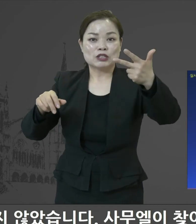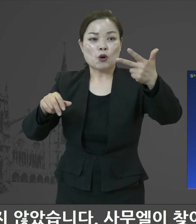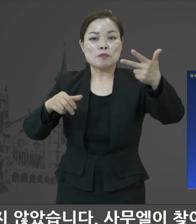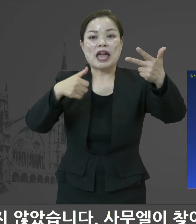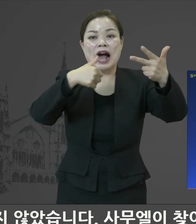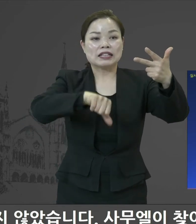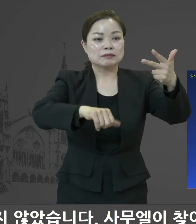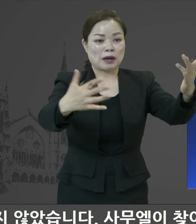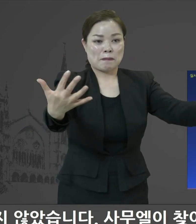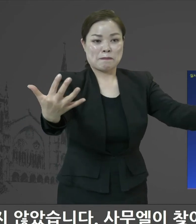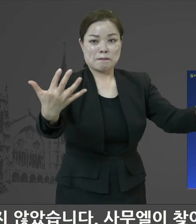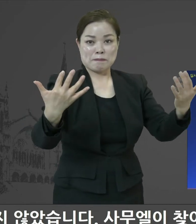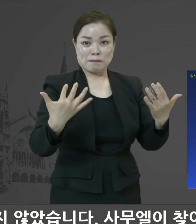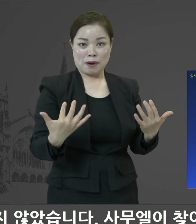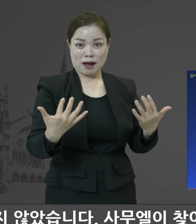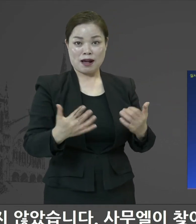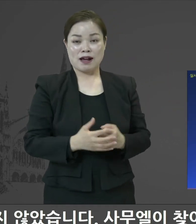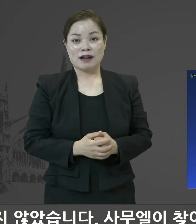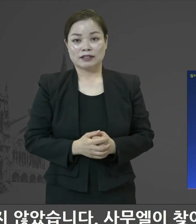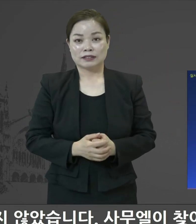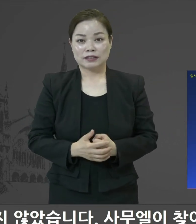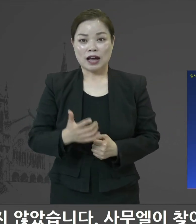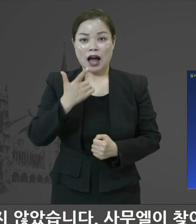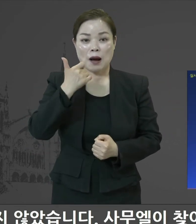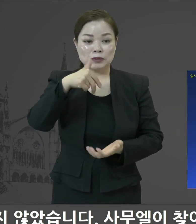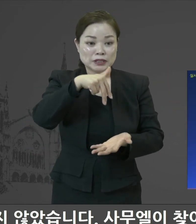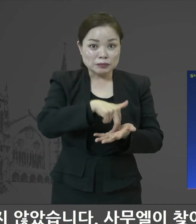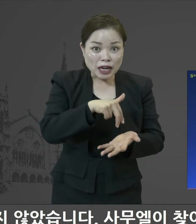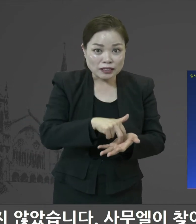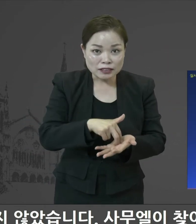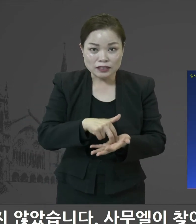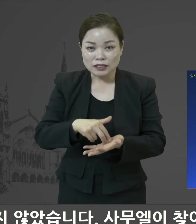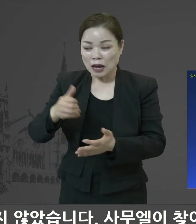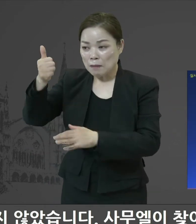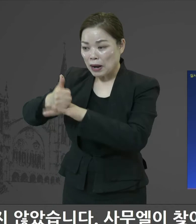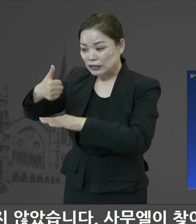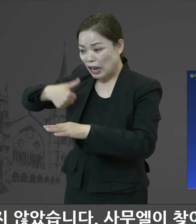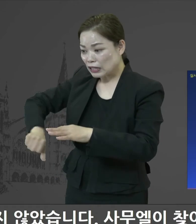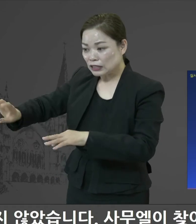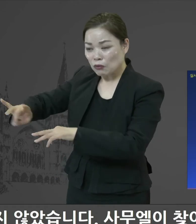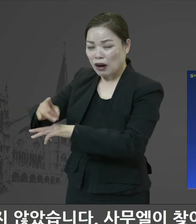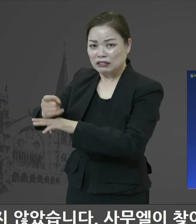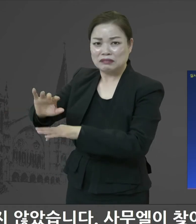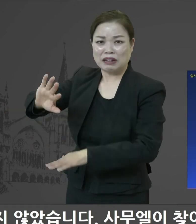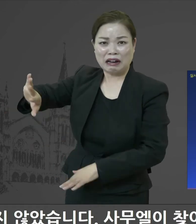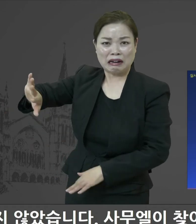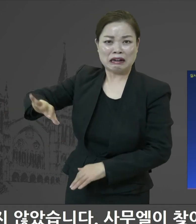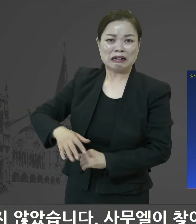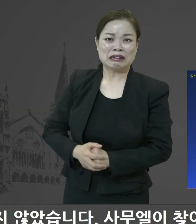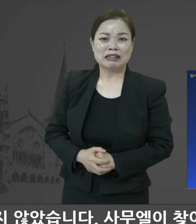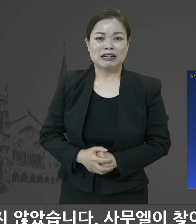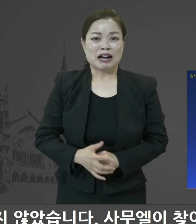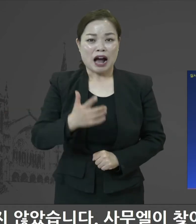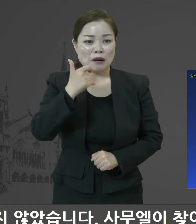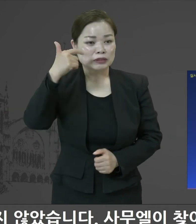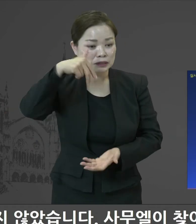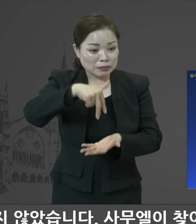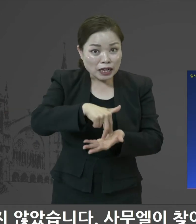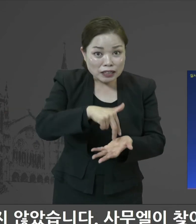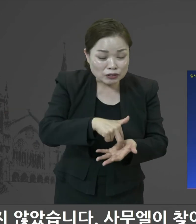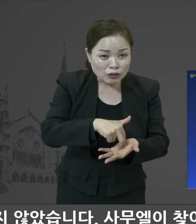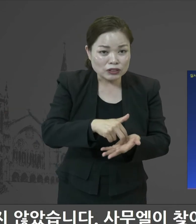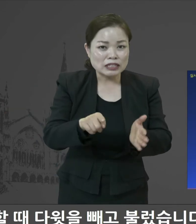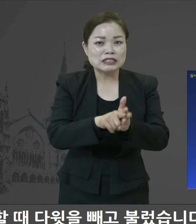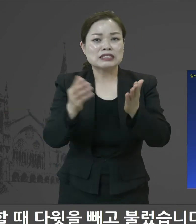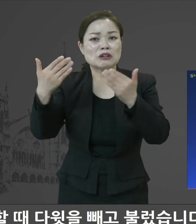아들들만 불렀습니다. 아버지가 보기에도 막내 아들이 왕이 될 것이라고는 생각도 못했을 것입니다. 아무리 아버지가 봐도 다윗은